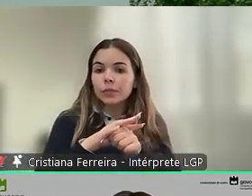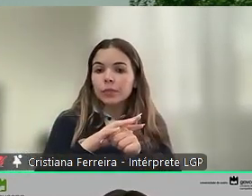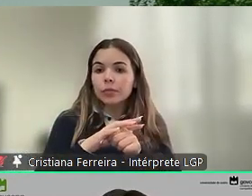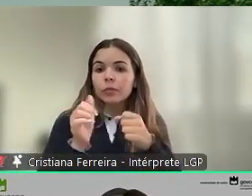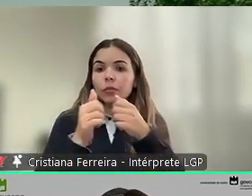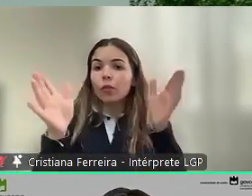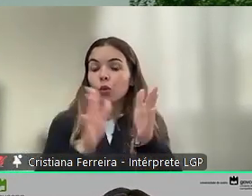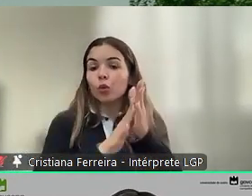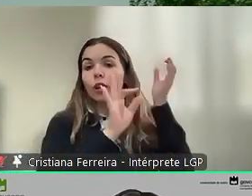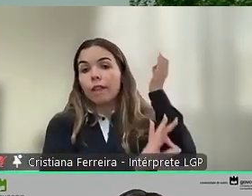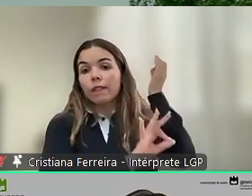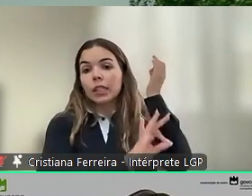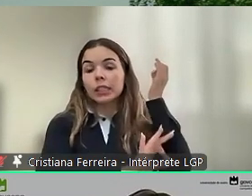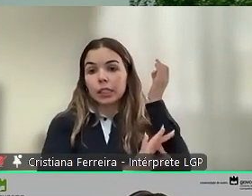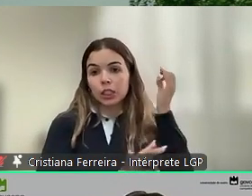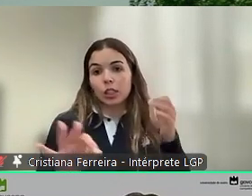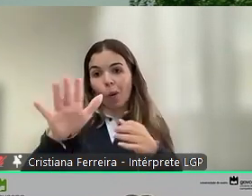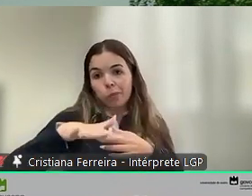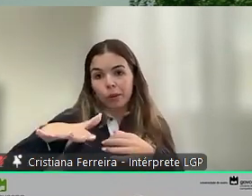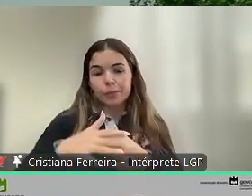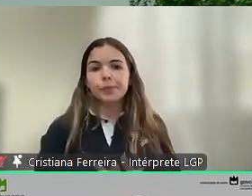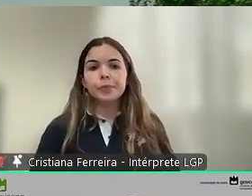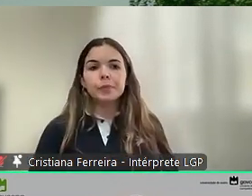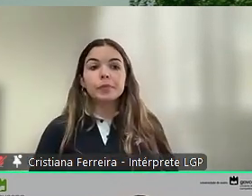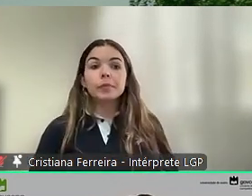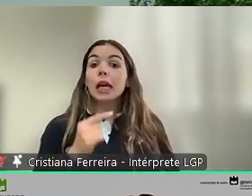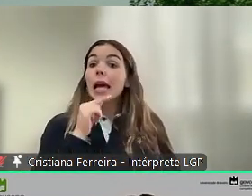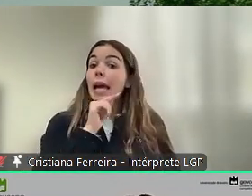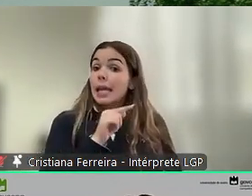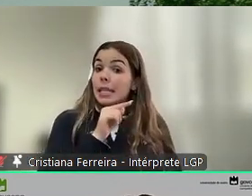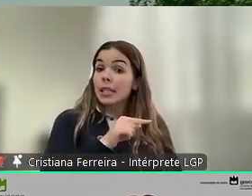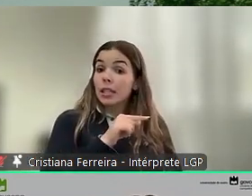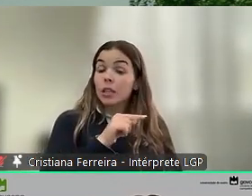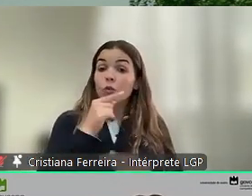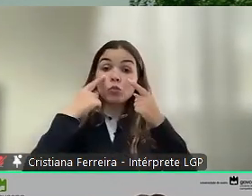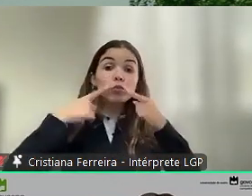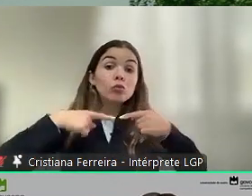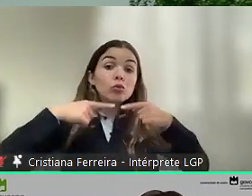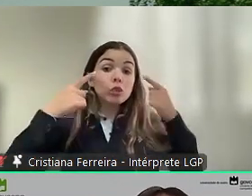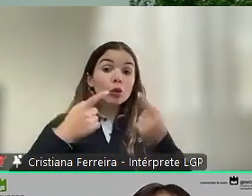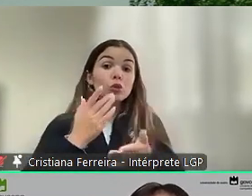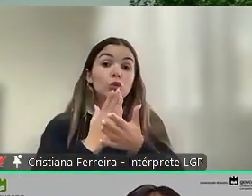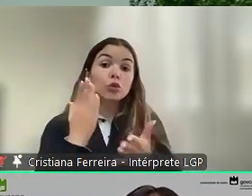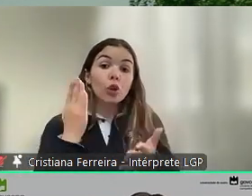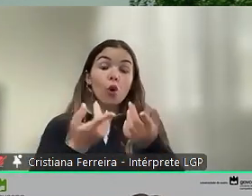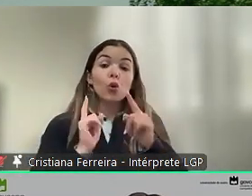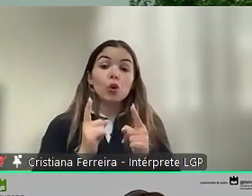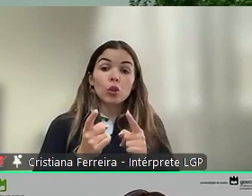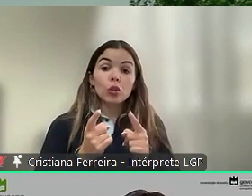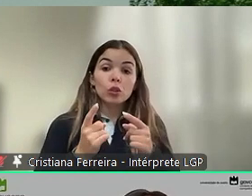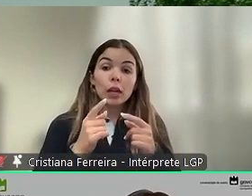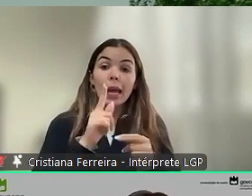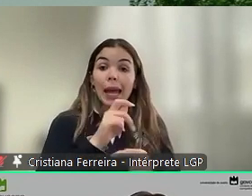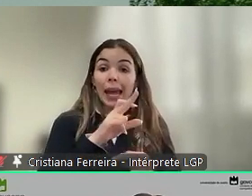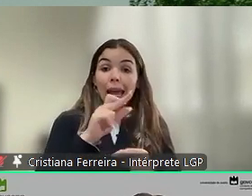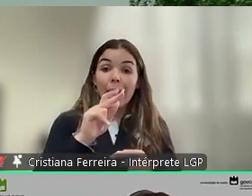freguesias do concelho. Aqui querem apenas reforçar que, quando chamados a contribuir, estas ERAIs,